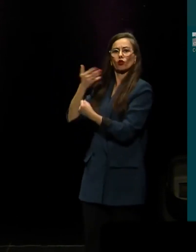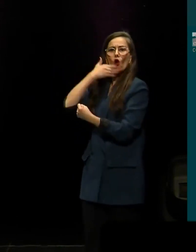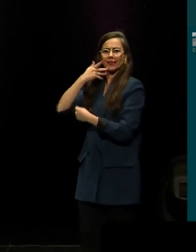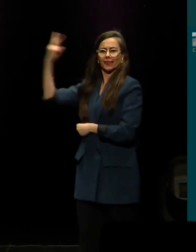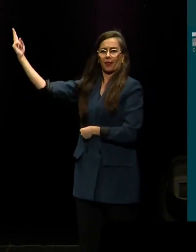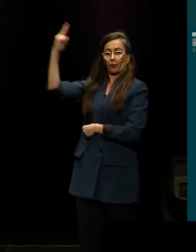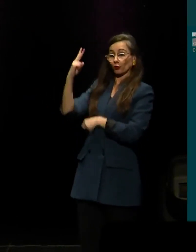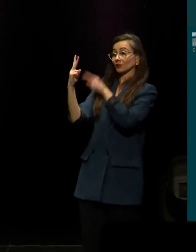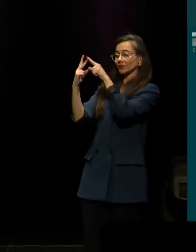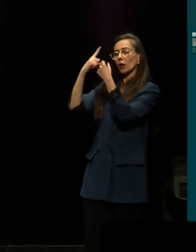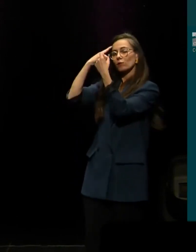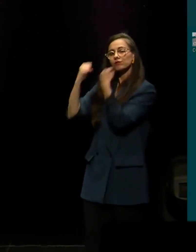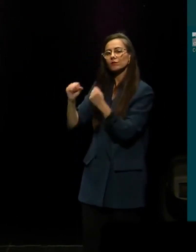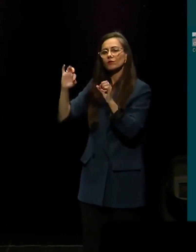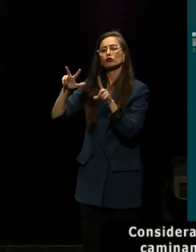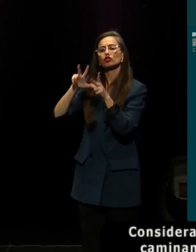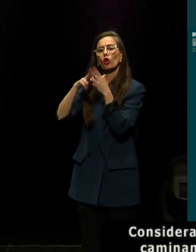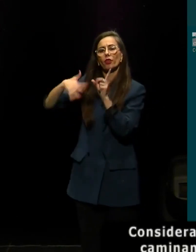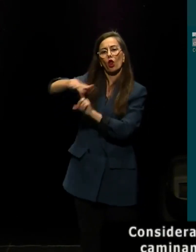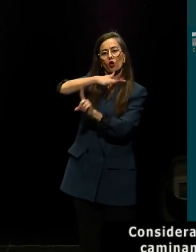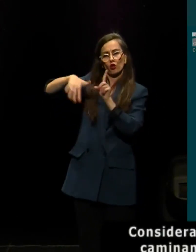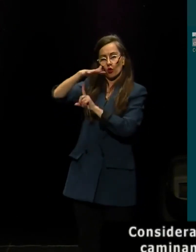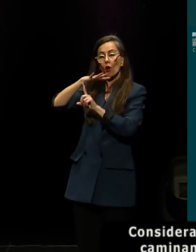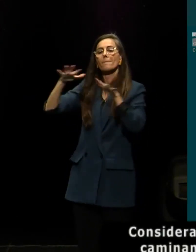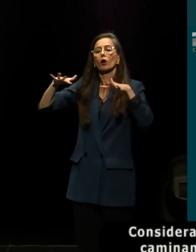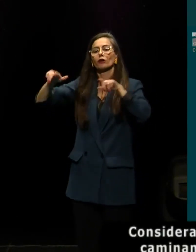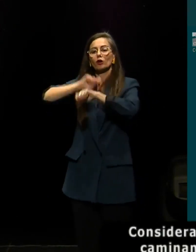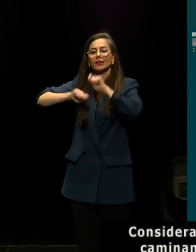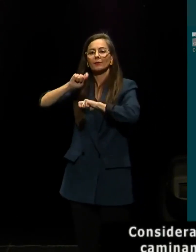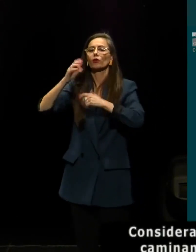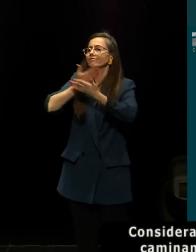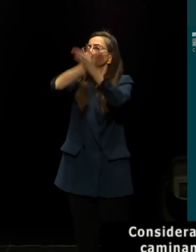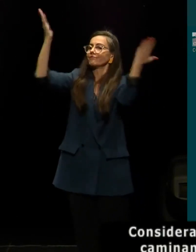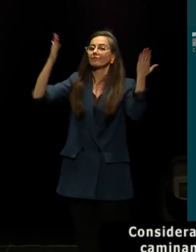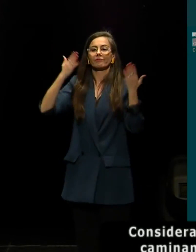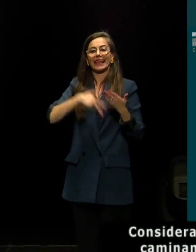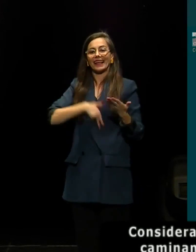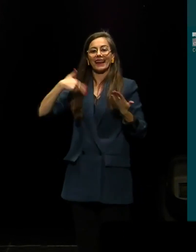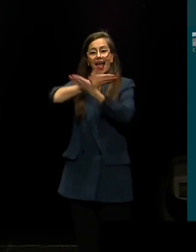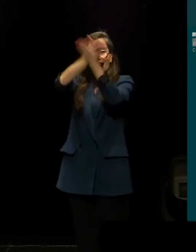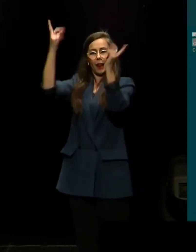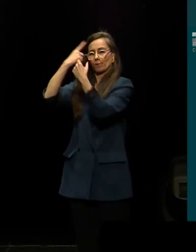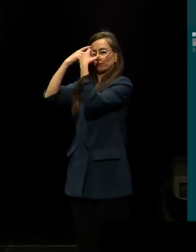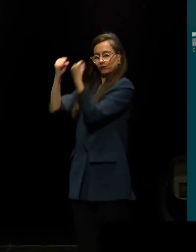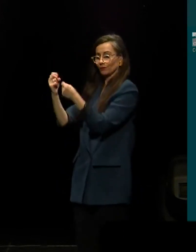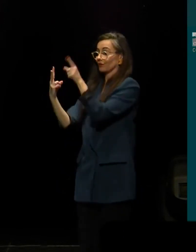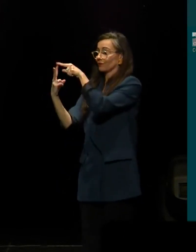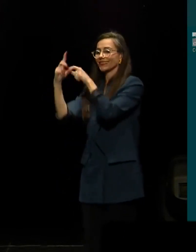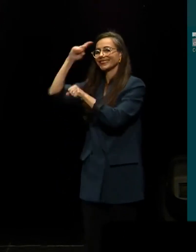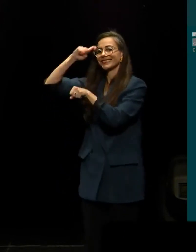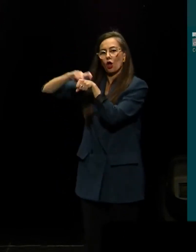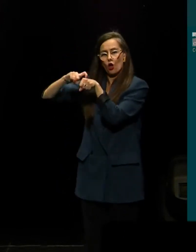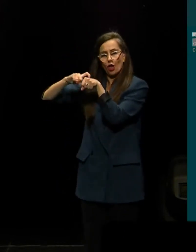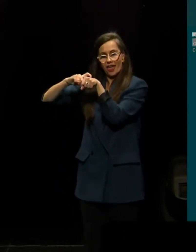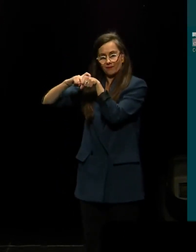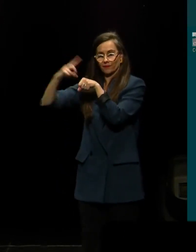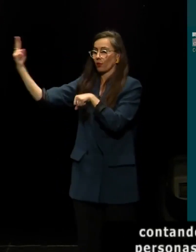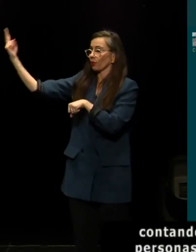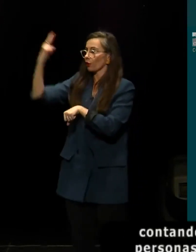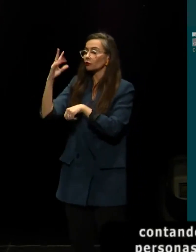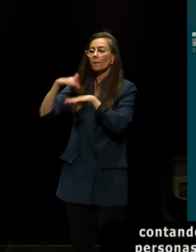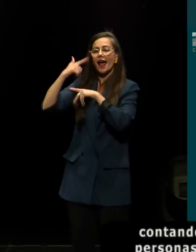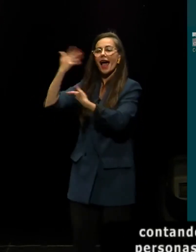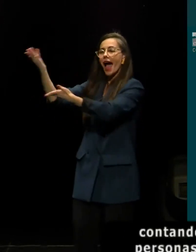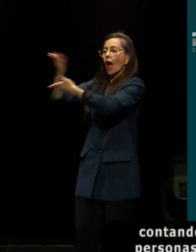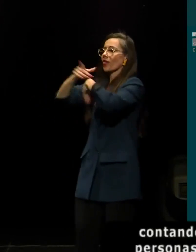contando con una visión de personas expertas externas al movimiento asociativo